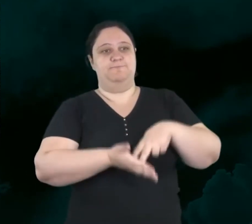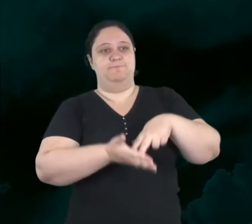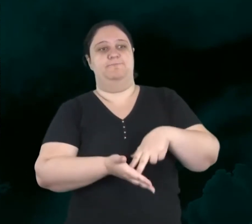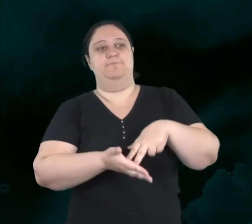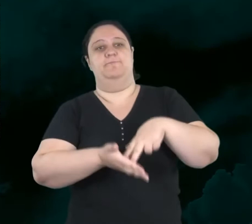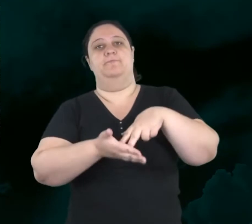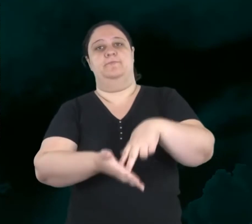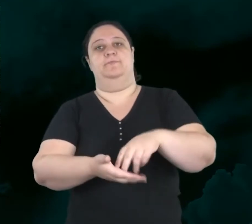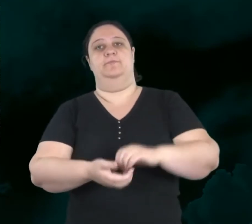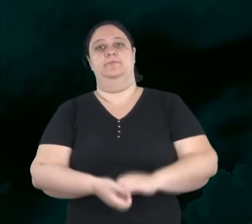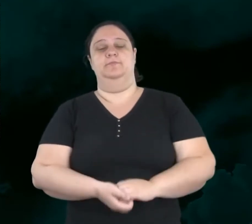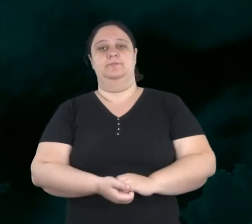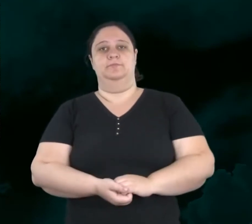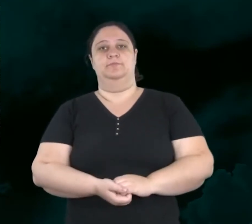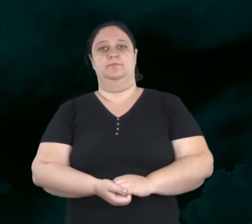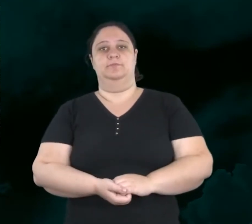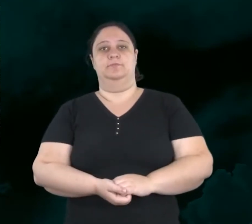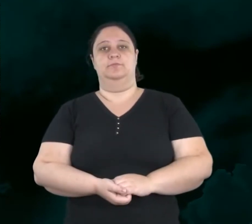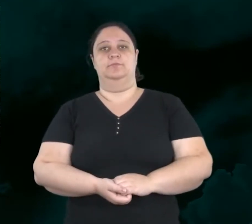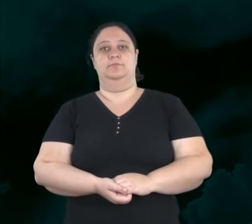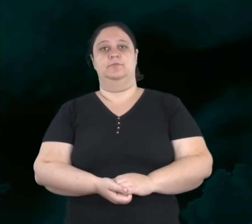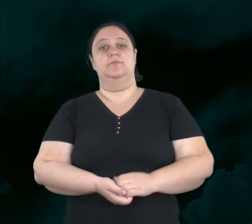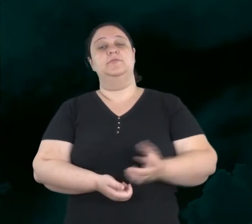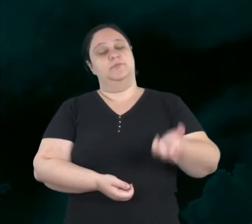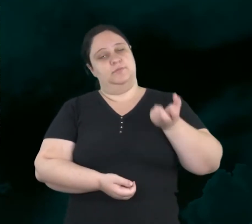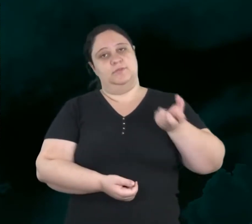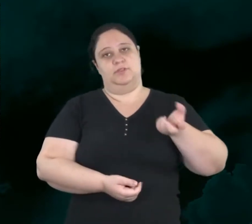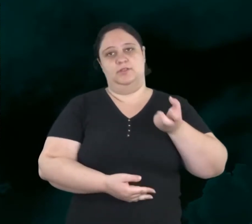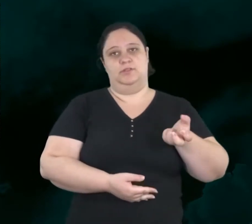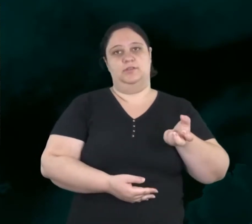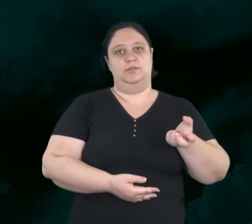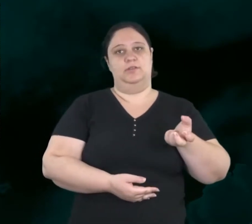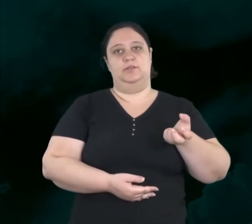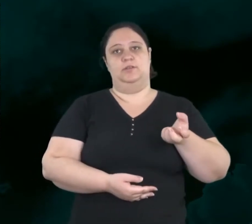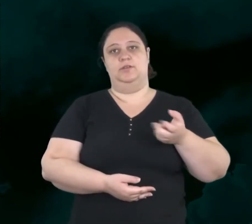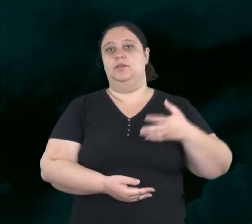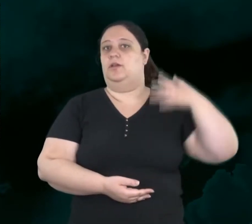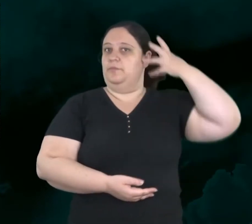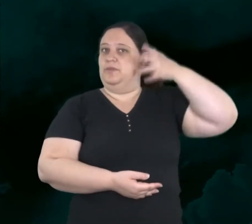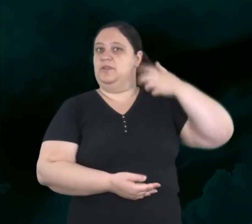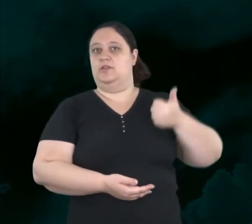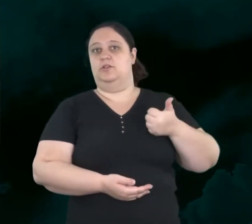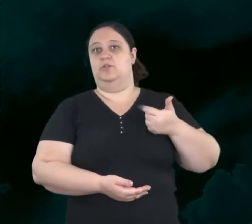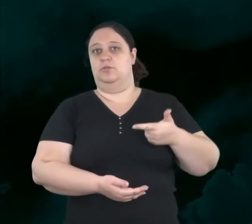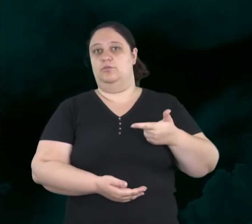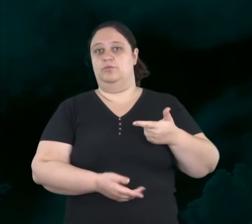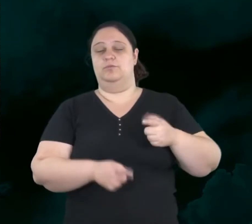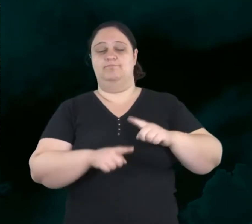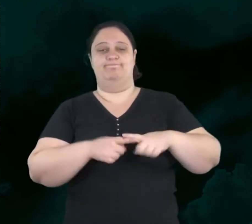Era a mensagem que teríamos que falar na mensagem 12, todavia